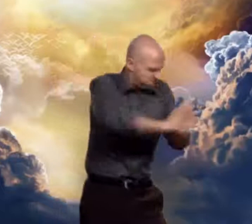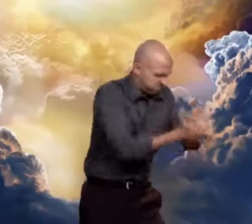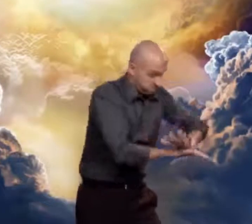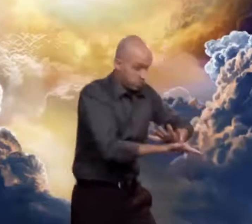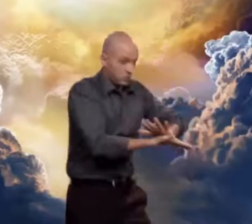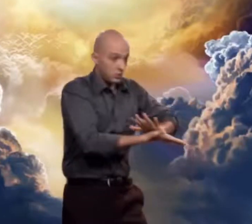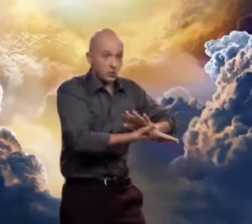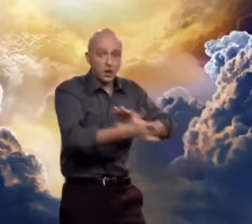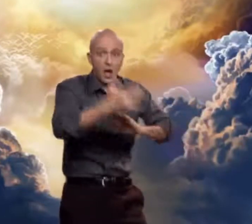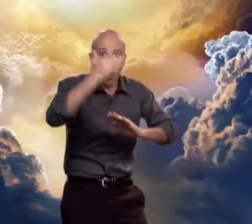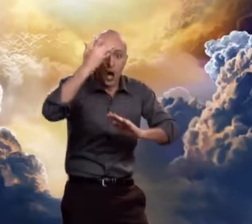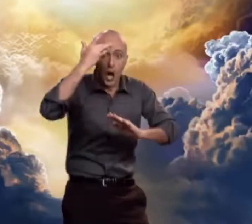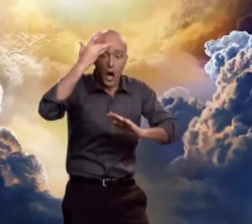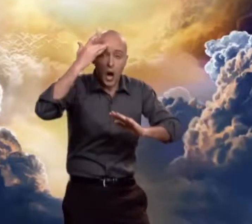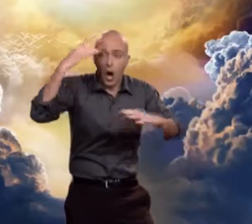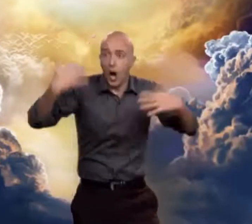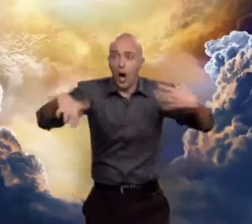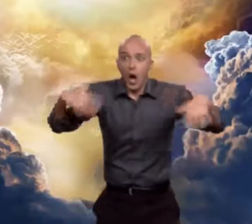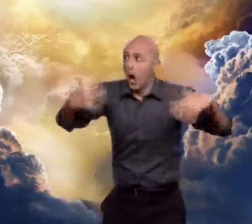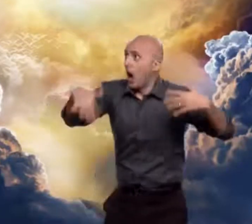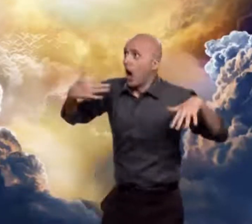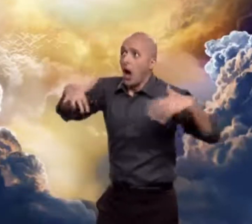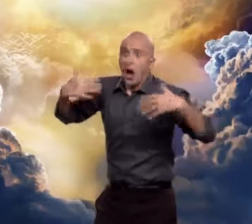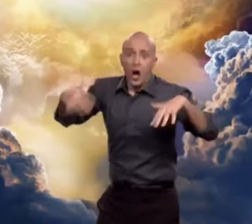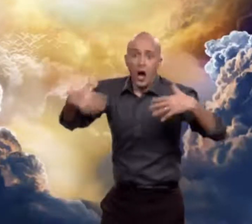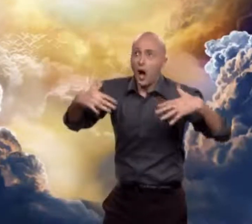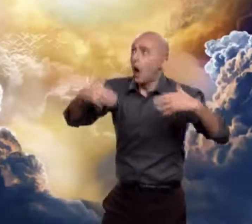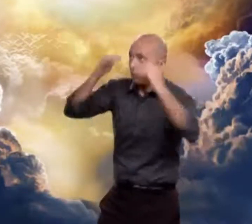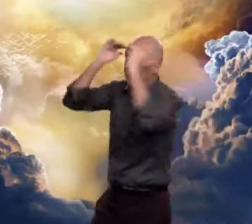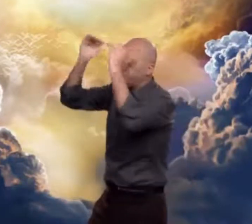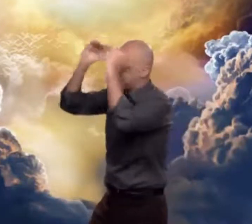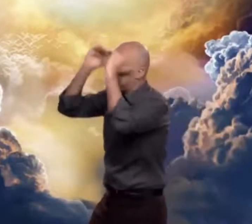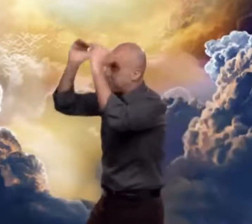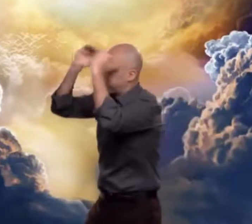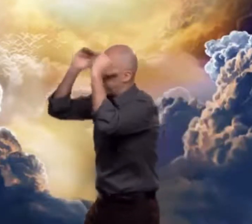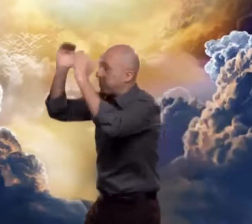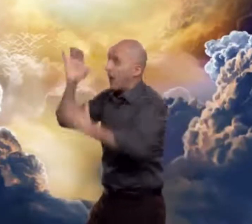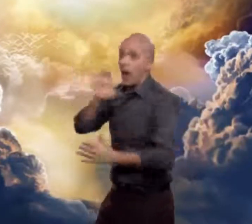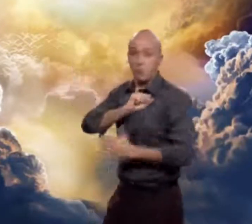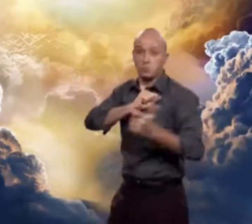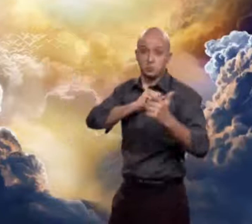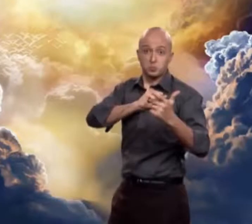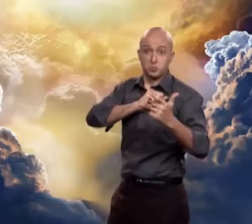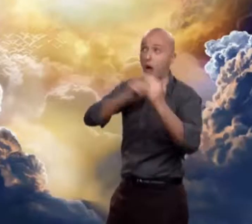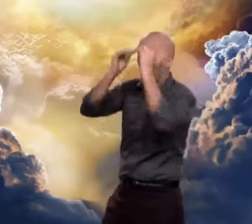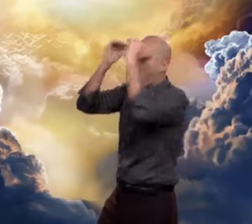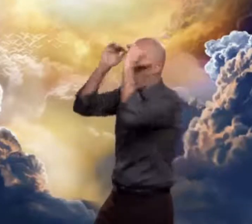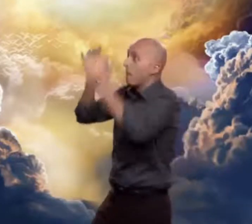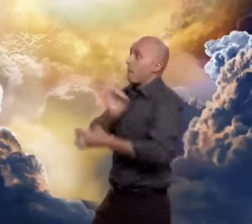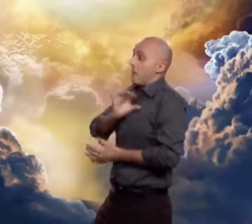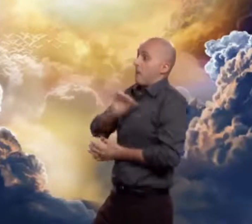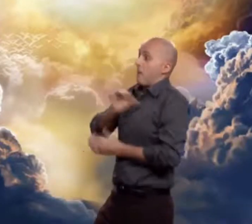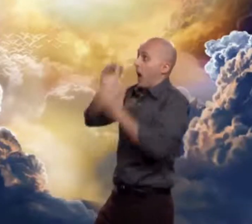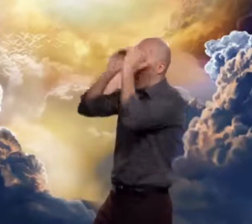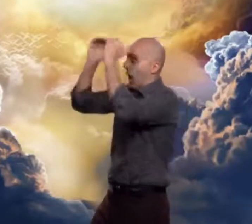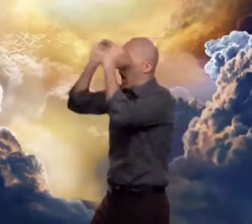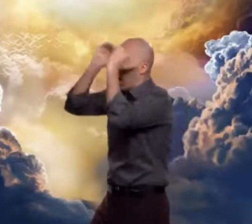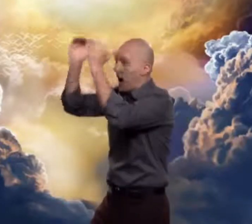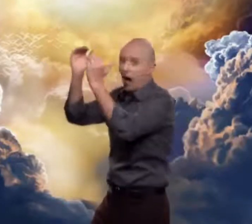intenções, para que todos os seres criados pudessem perceber corretamente as acusações dele contra o